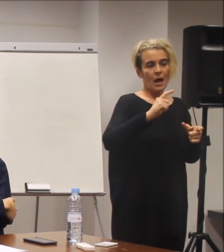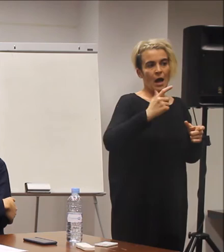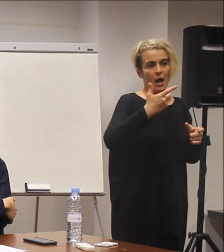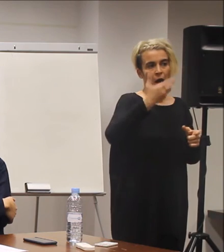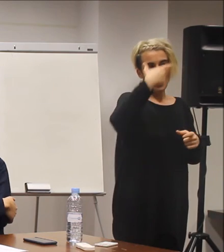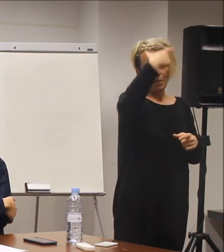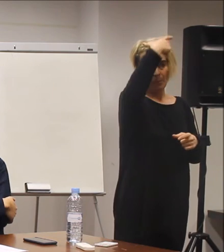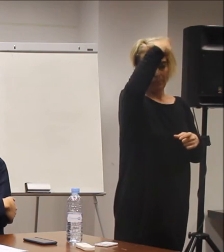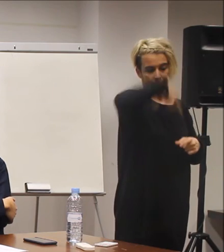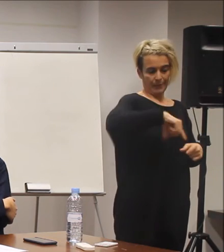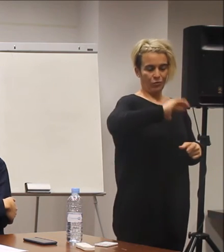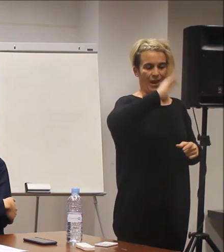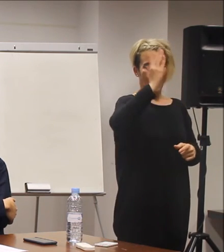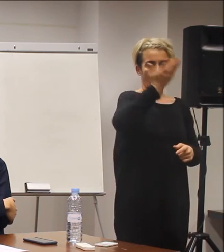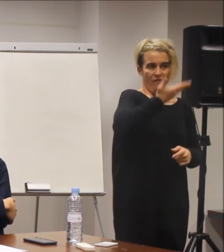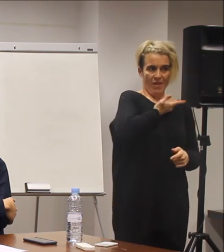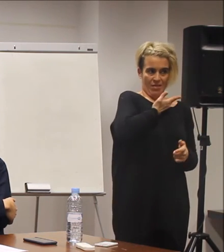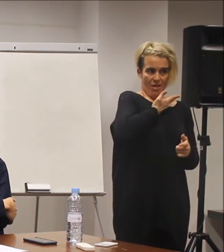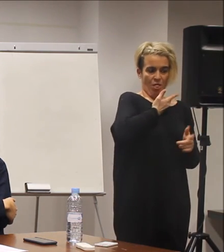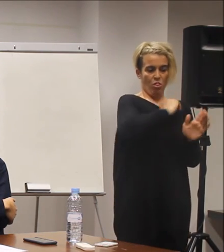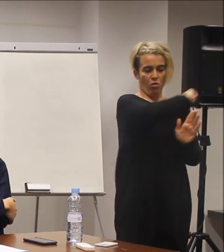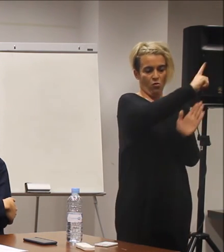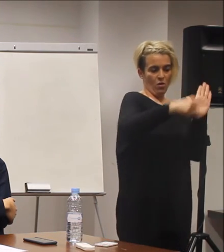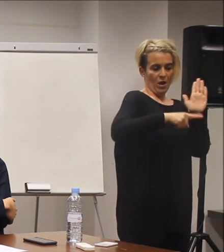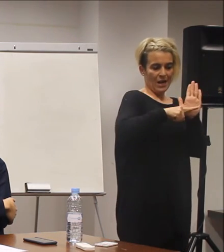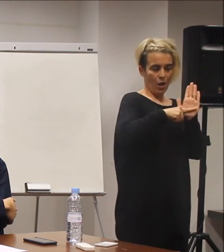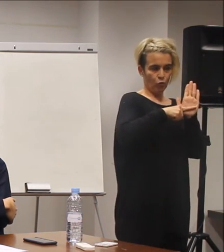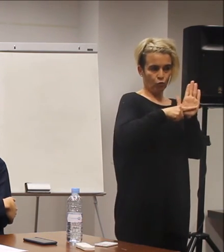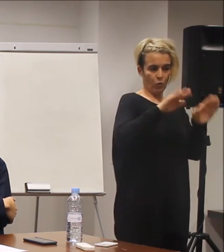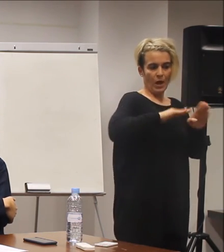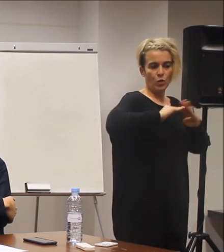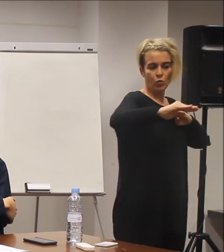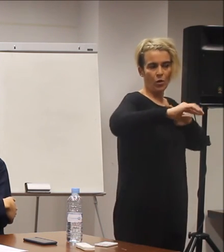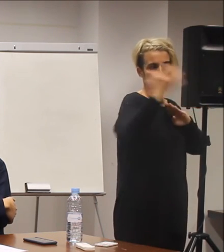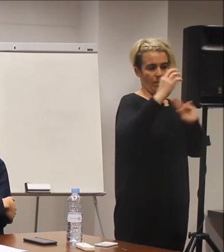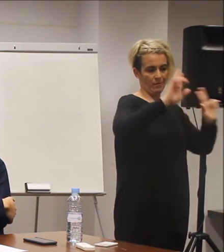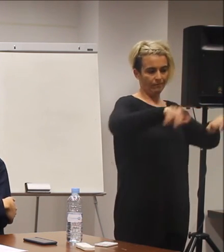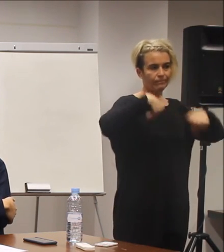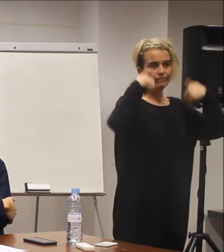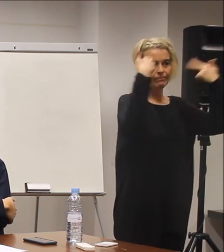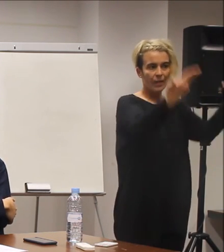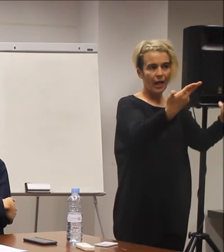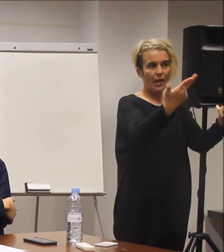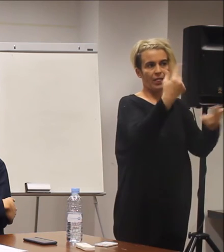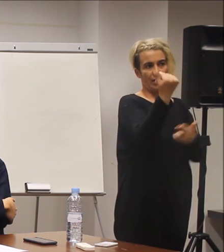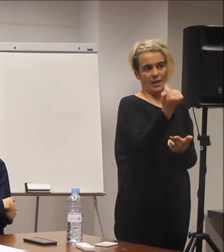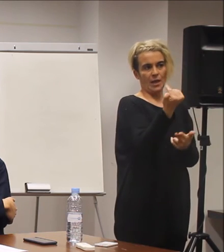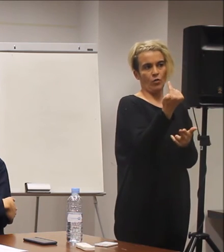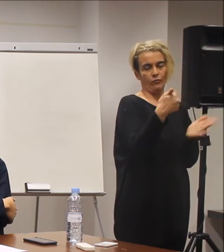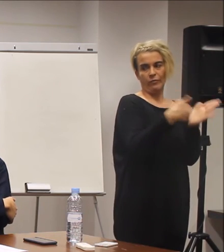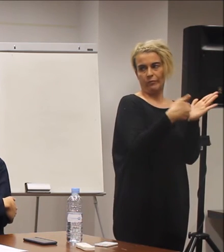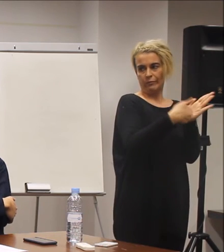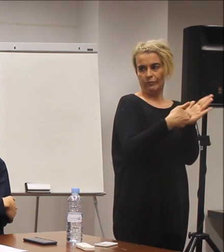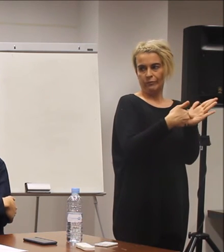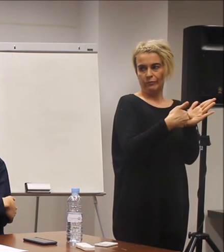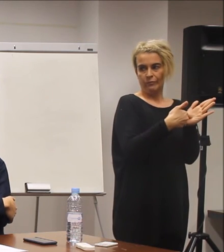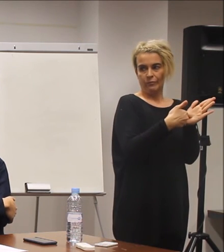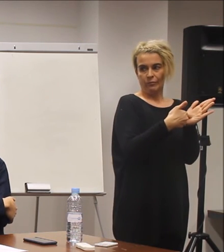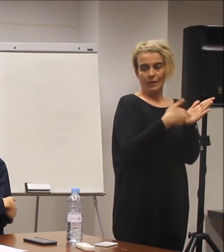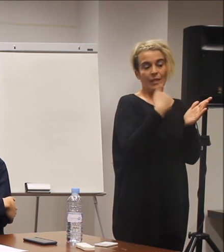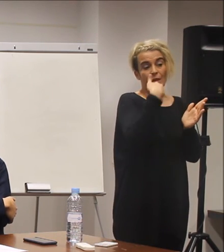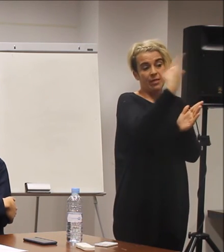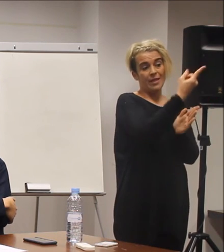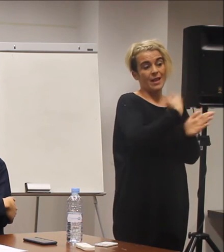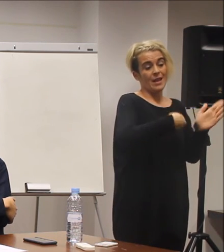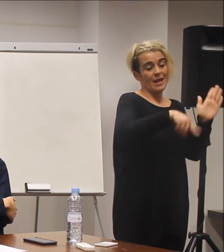por cláusula suelo y entonces devolverle las cantidades. Y les hacen reconocer que en ese caso que las cláusulas serán